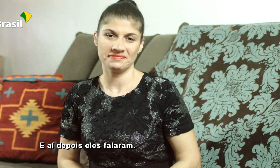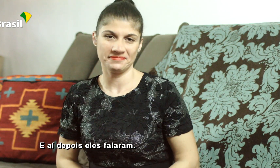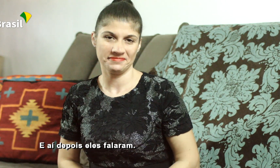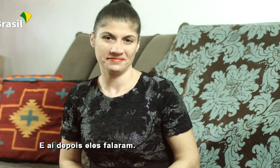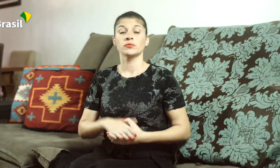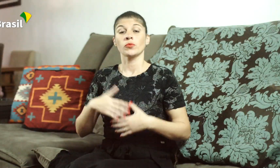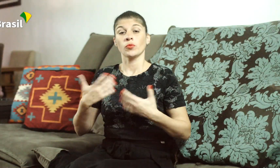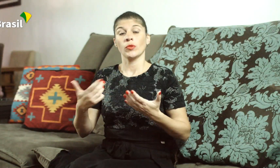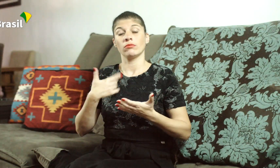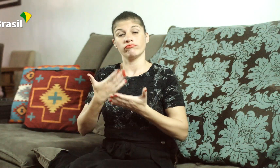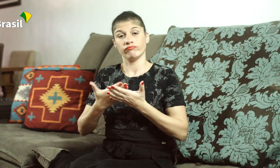falaram.